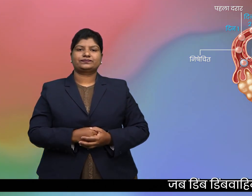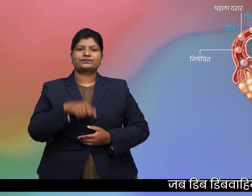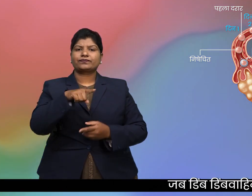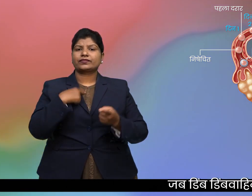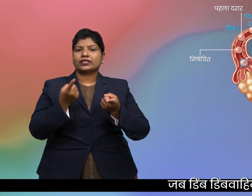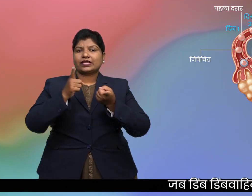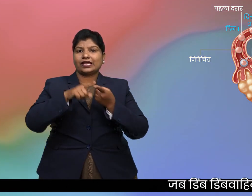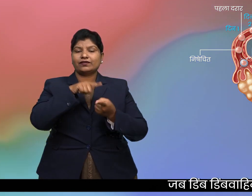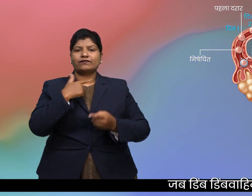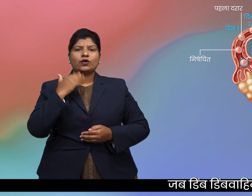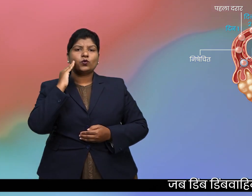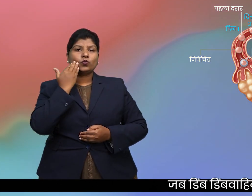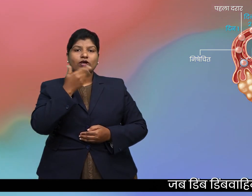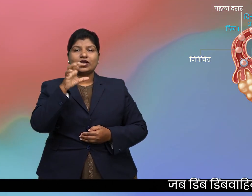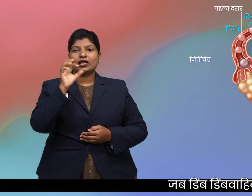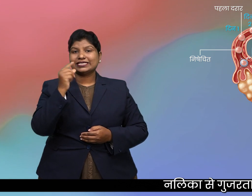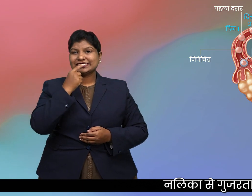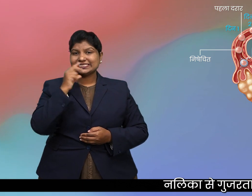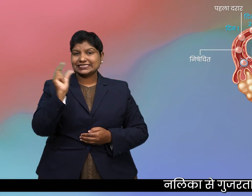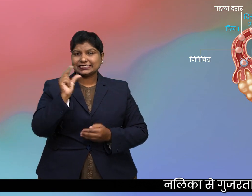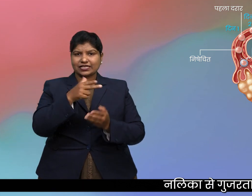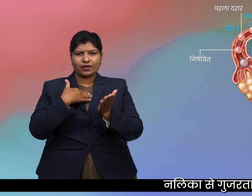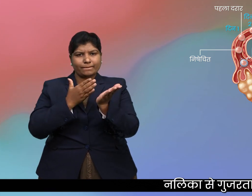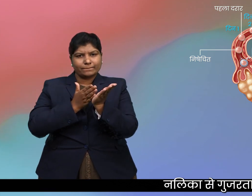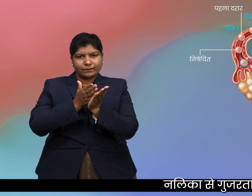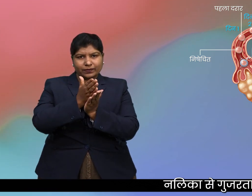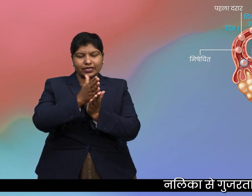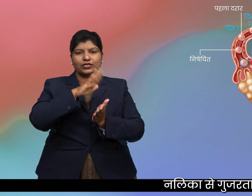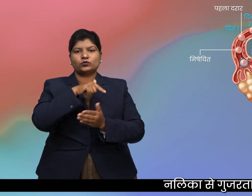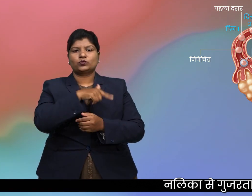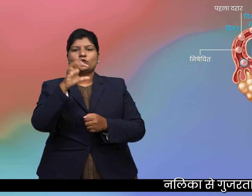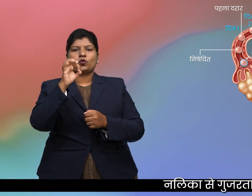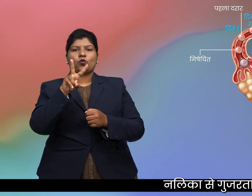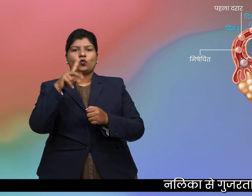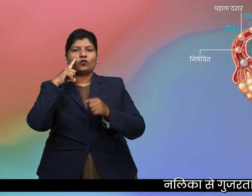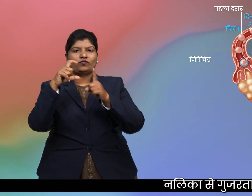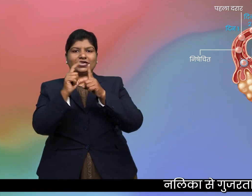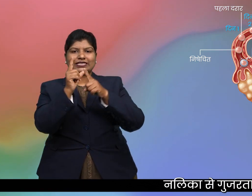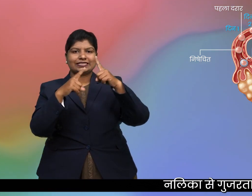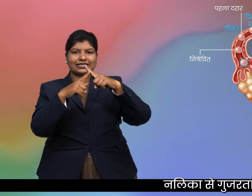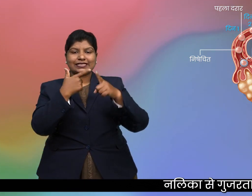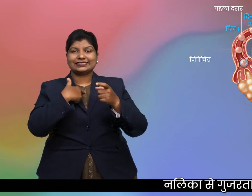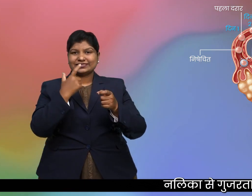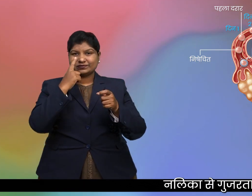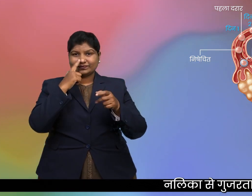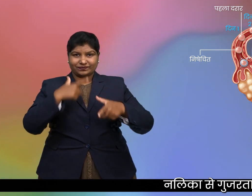जब डिंब डिंब वाहिनी नालिका से गुजरता है।